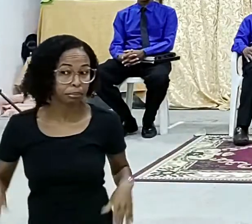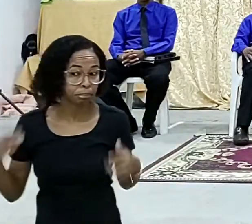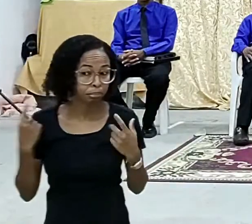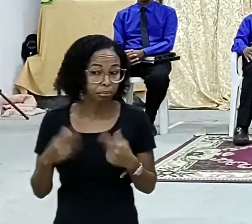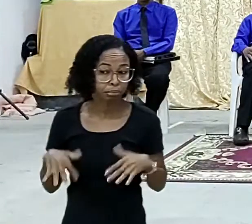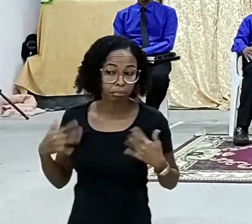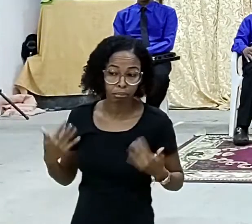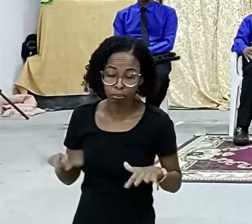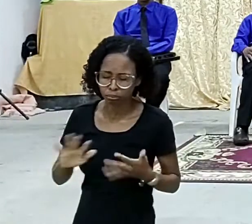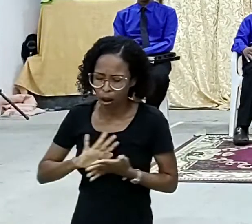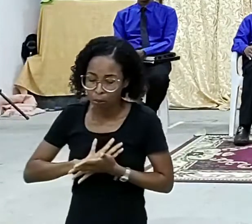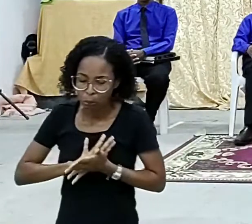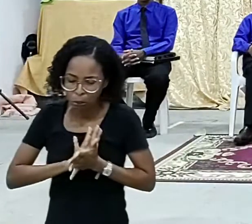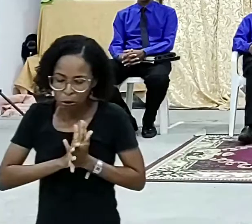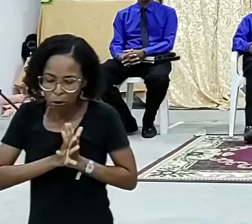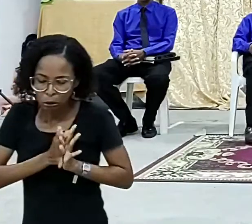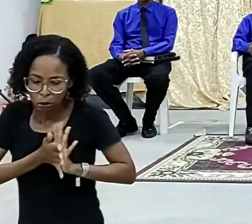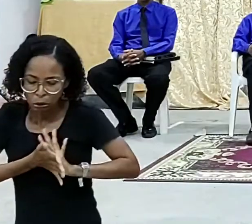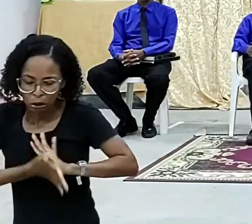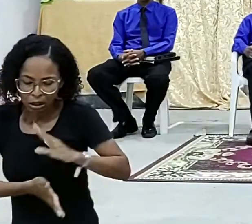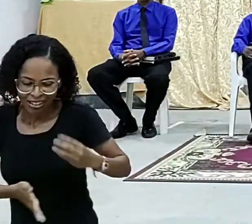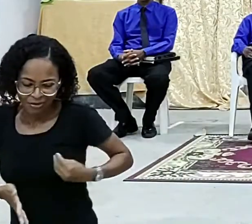Deus, ele transforma, meus irmãos.